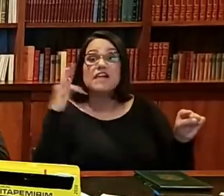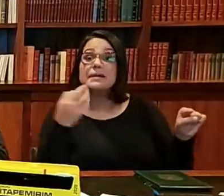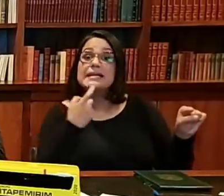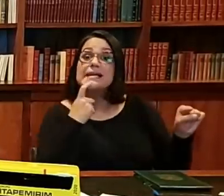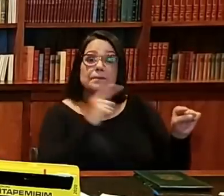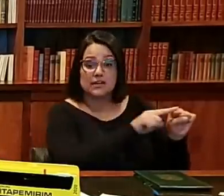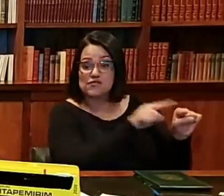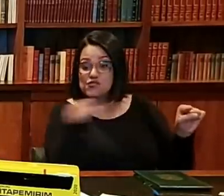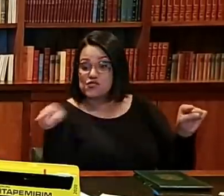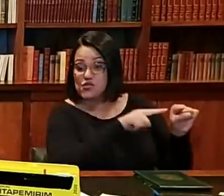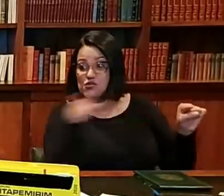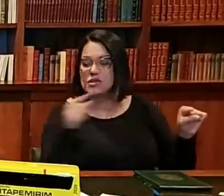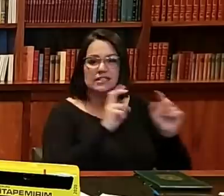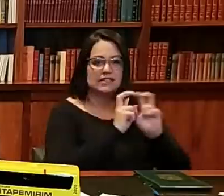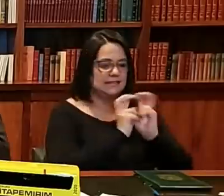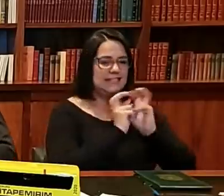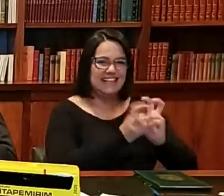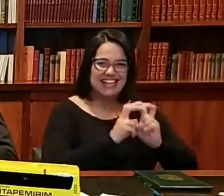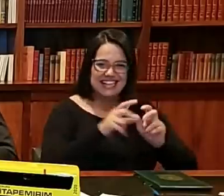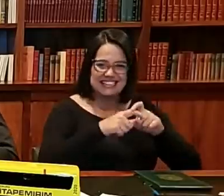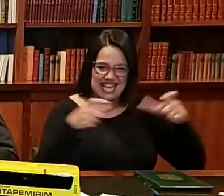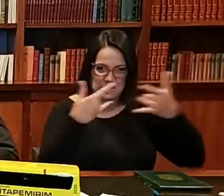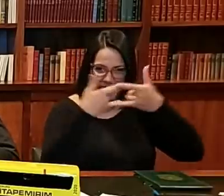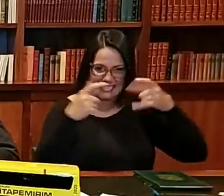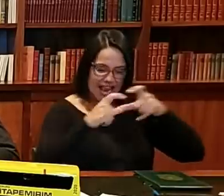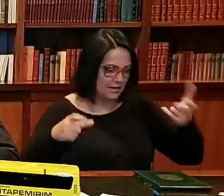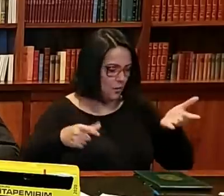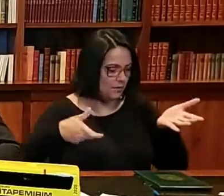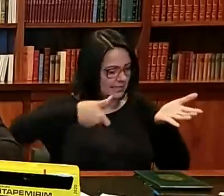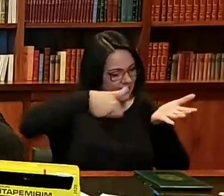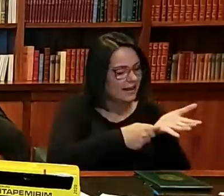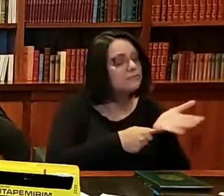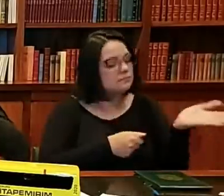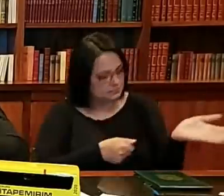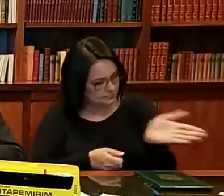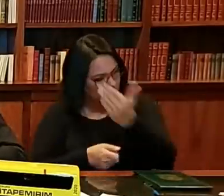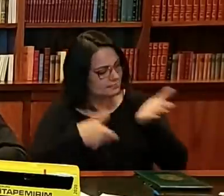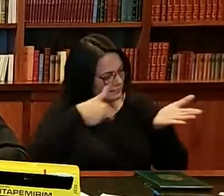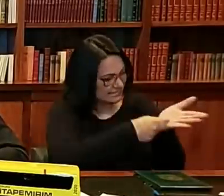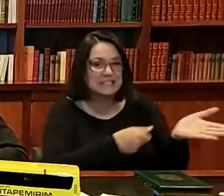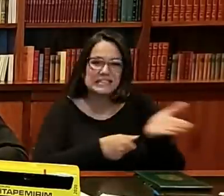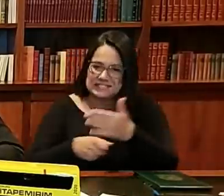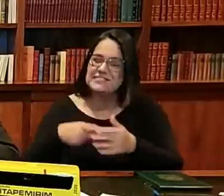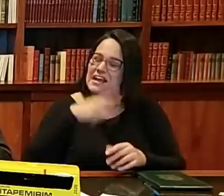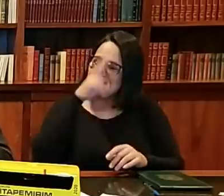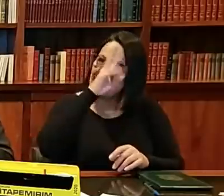gente passava aquele picotador assim, né? Pegando a passagem. Putz, muito bom. Mas tudo bem. Também eu acho que, não sei se eu